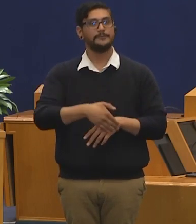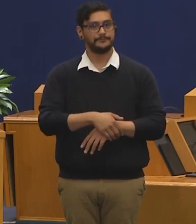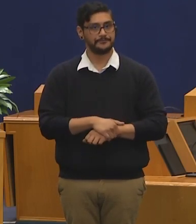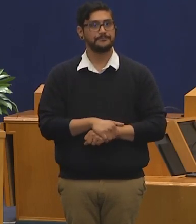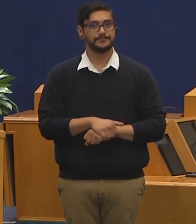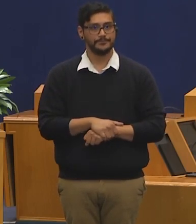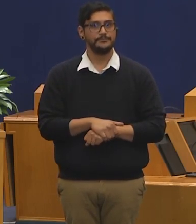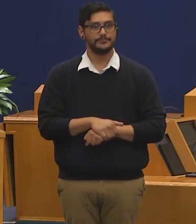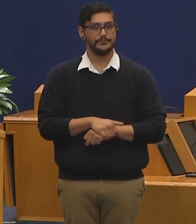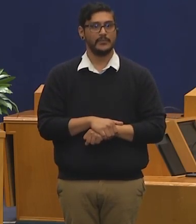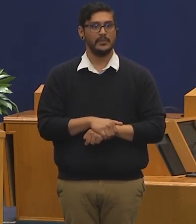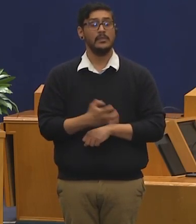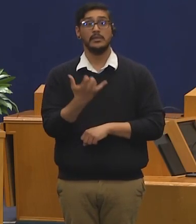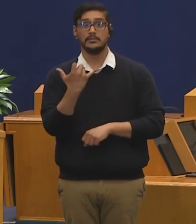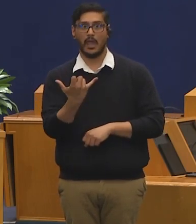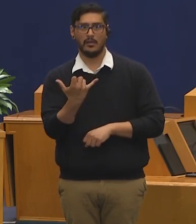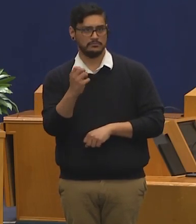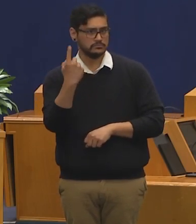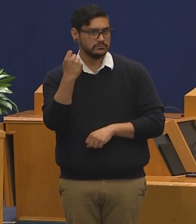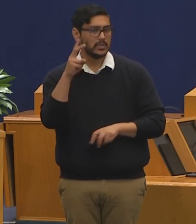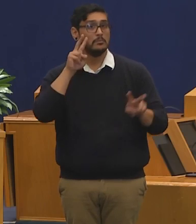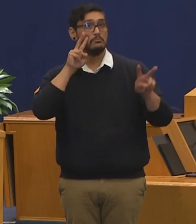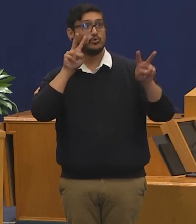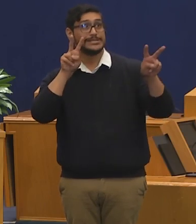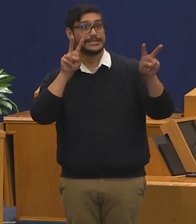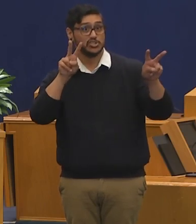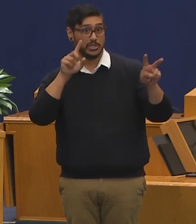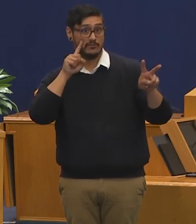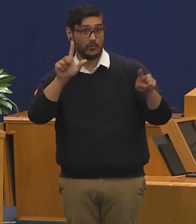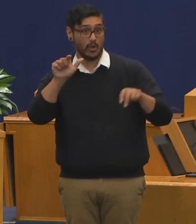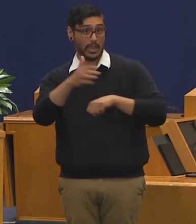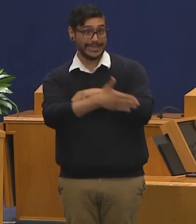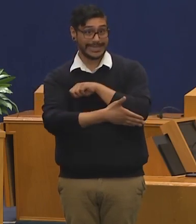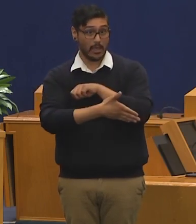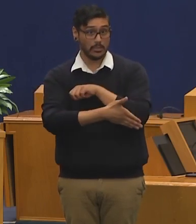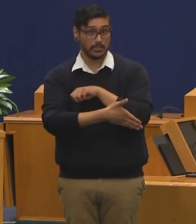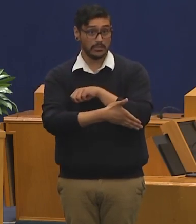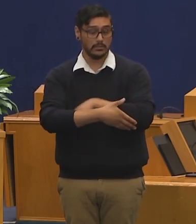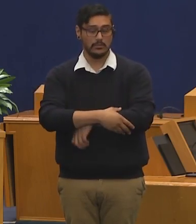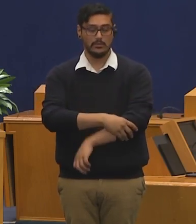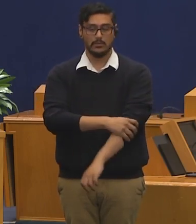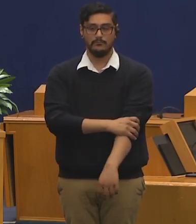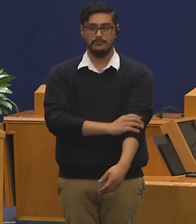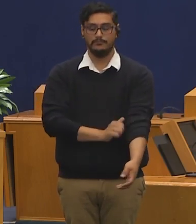Ahora, las predicciones de demanda en el condado de Los Ángeles.